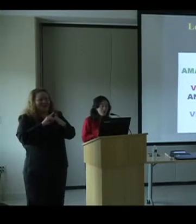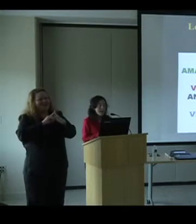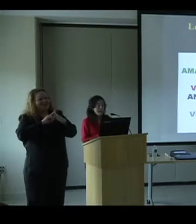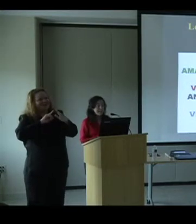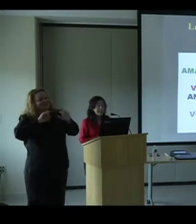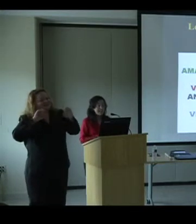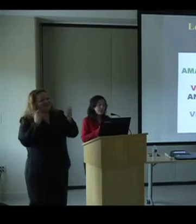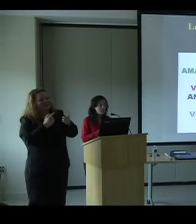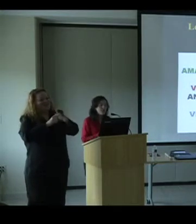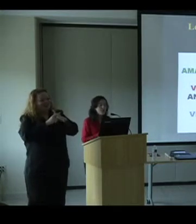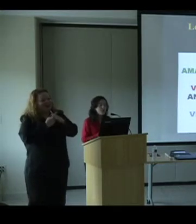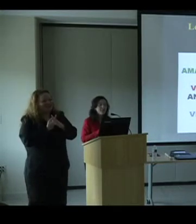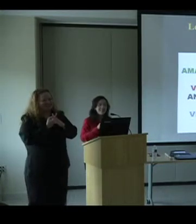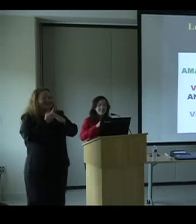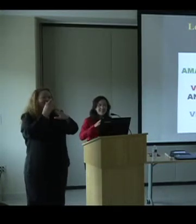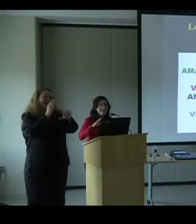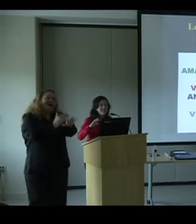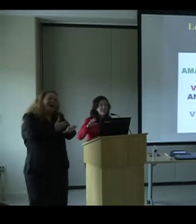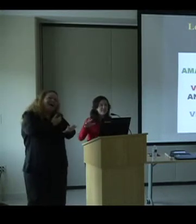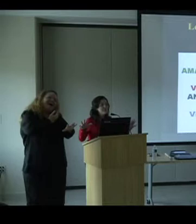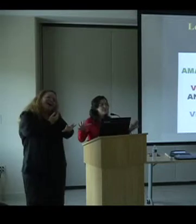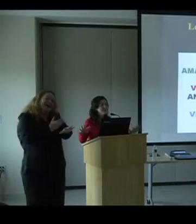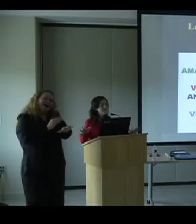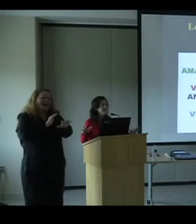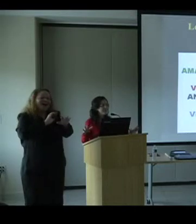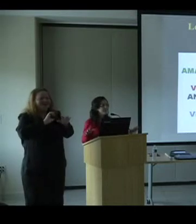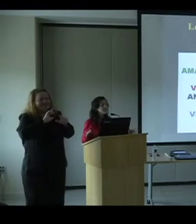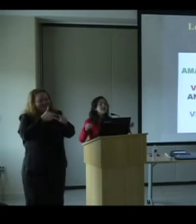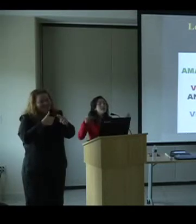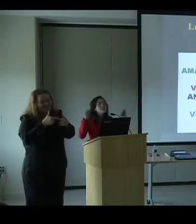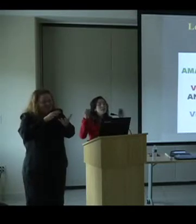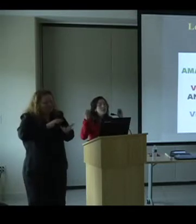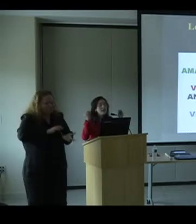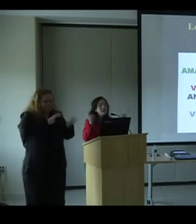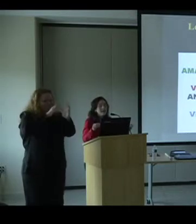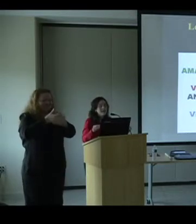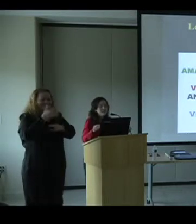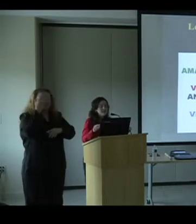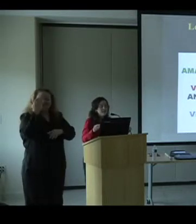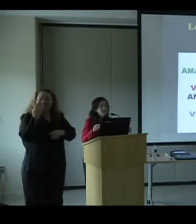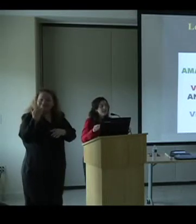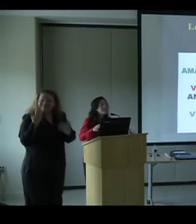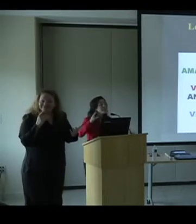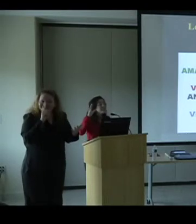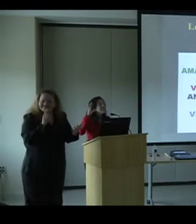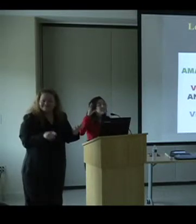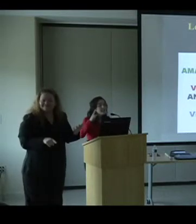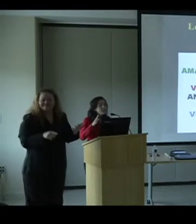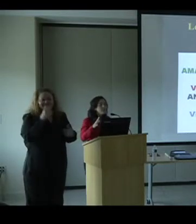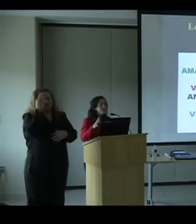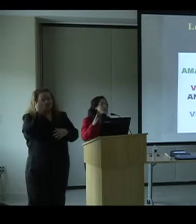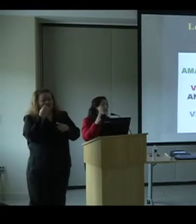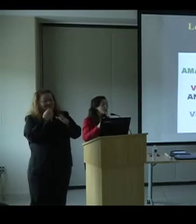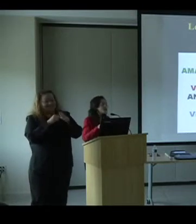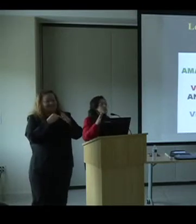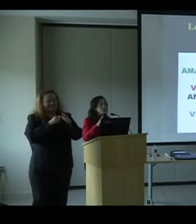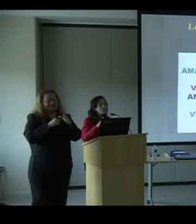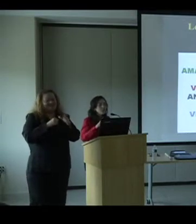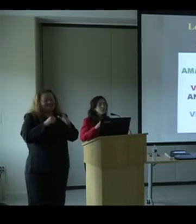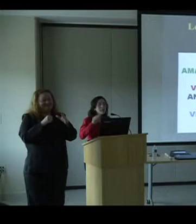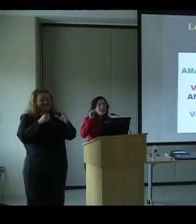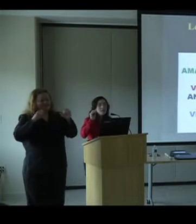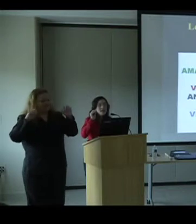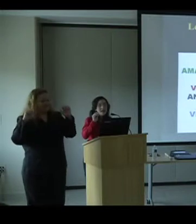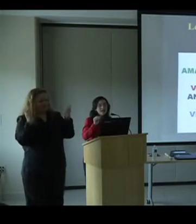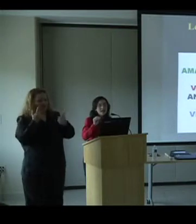en coro verde rojo y ya de ahí se fue descomponiendo porque porque el cerebro de todos